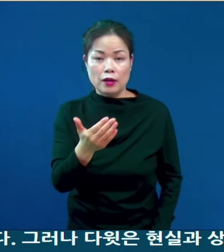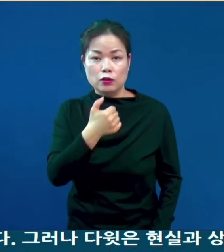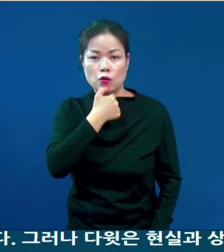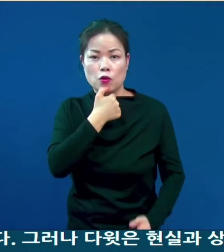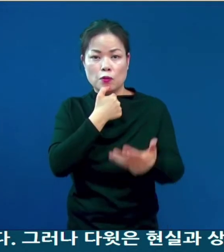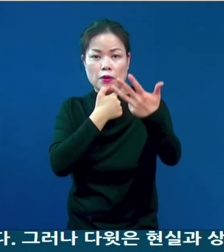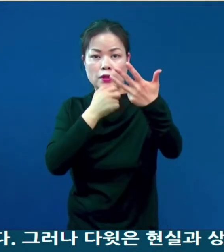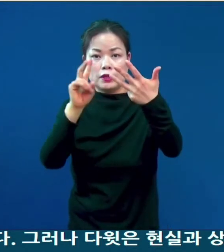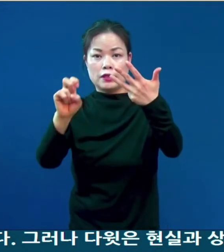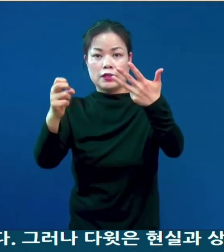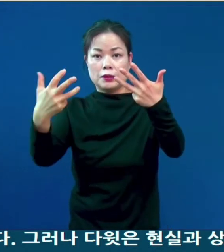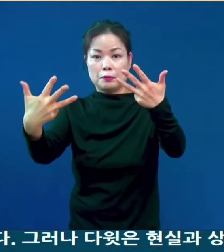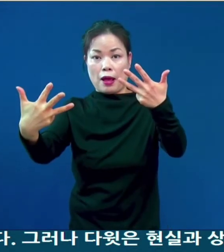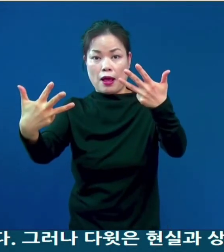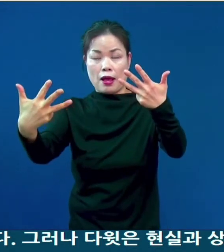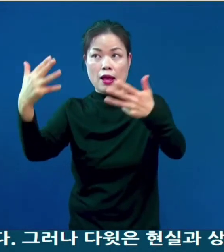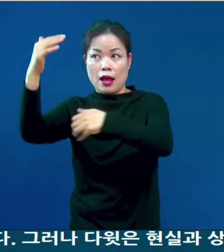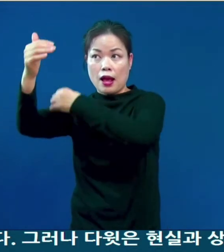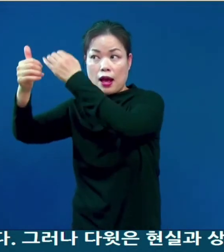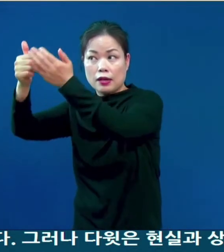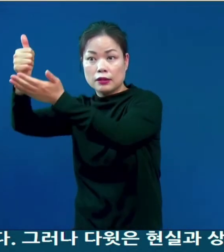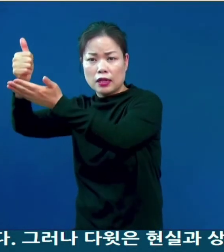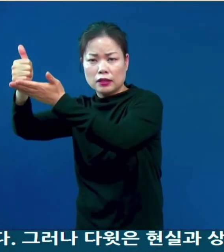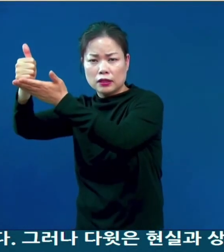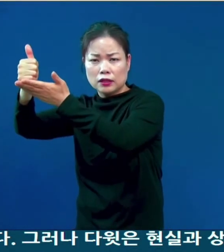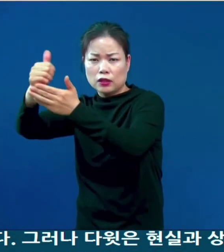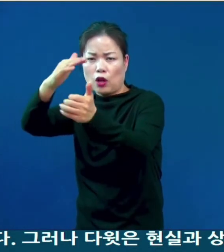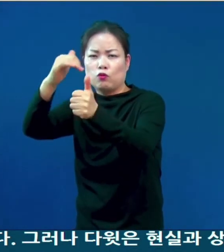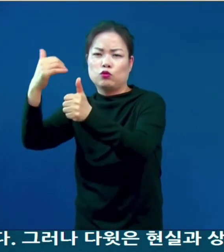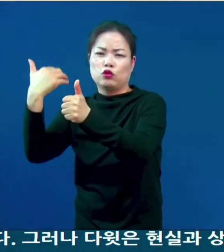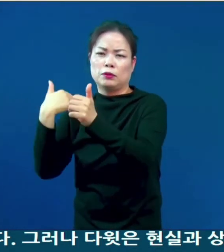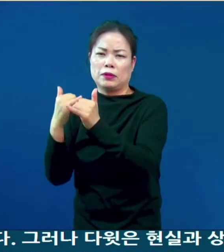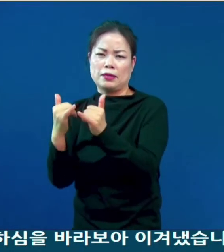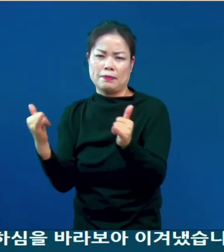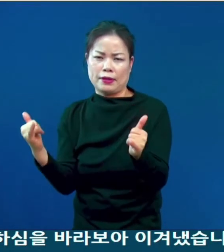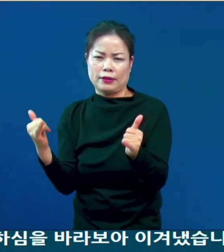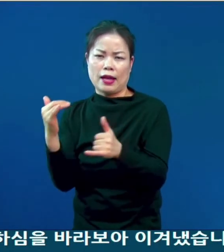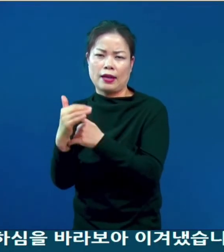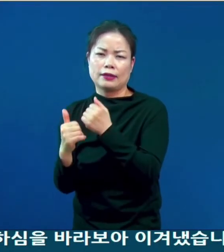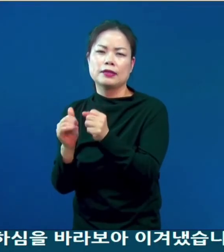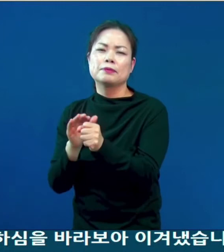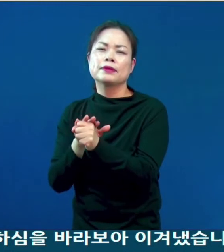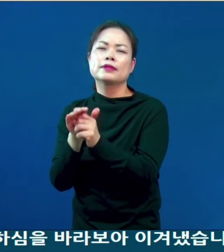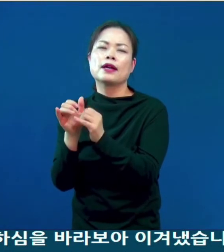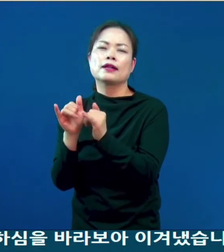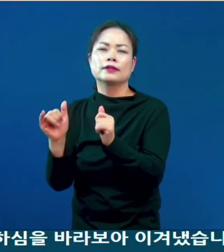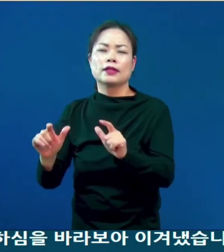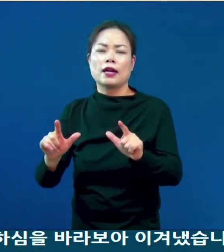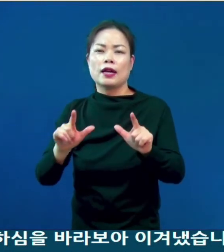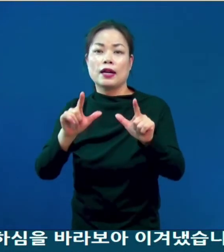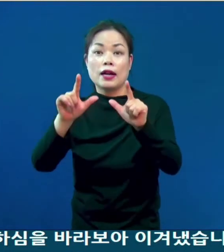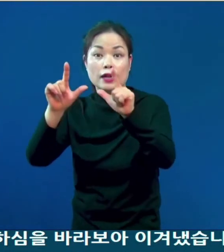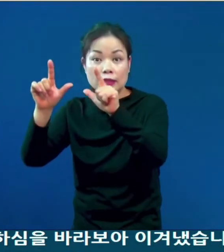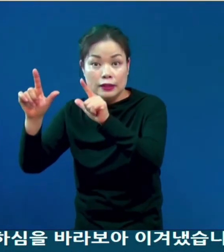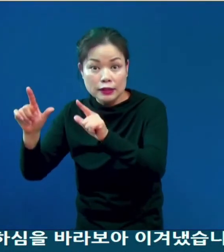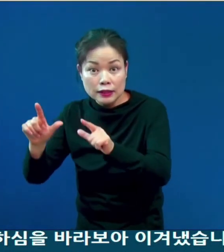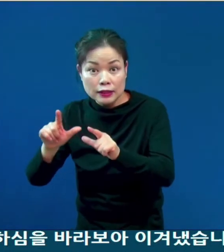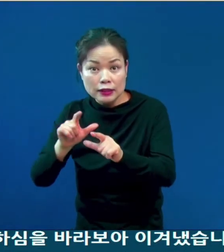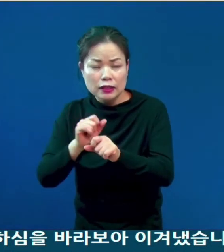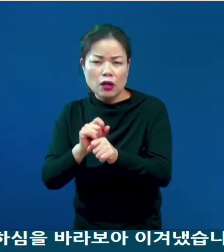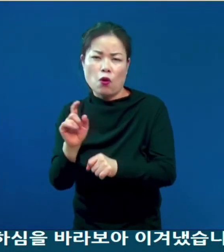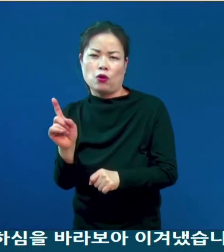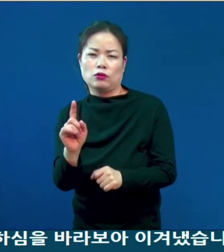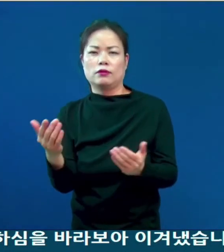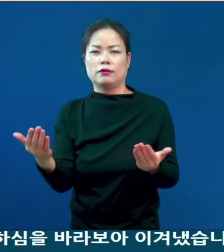8장 28절에서 하나님께 부르심을 받은 자, 하나님을 사랑하는 자의 삶에 일어나는 그